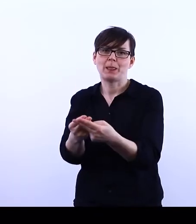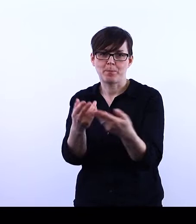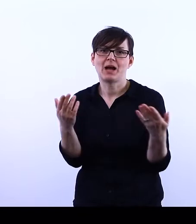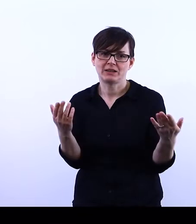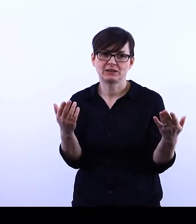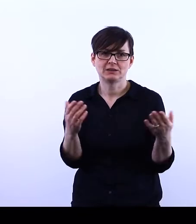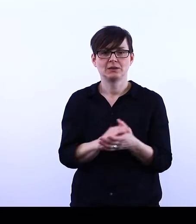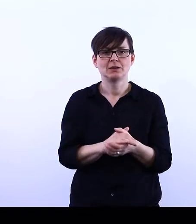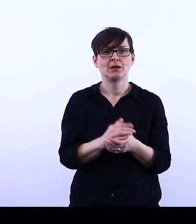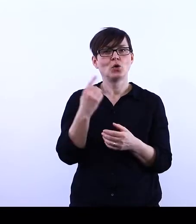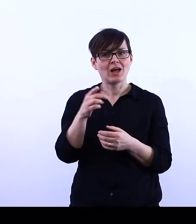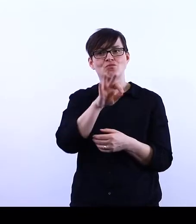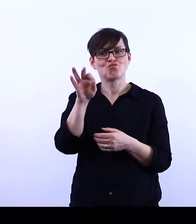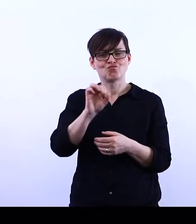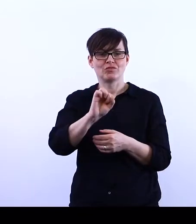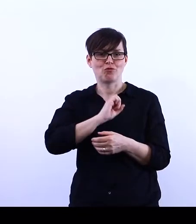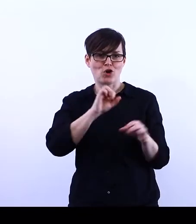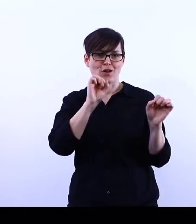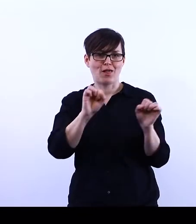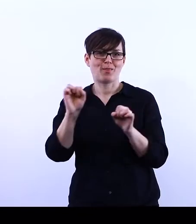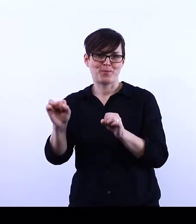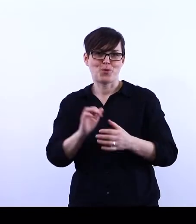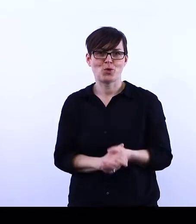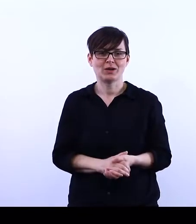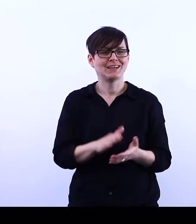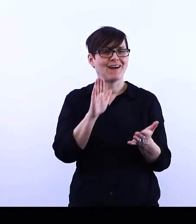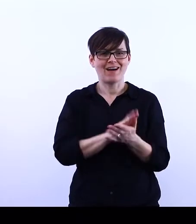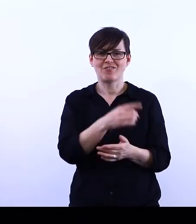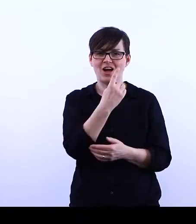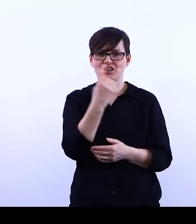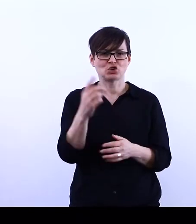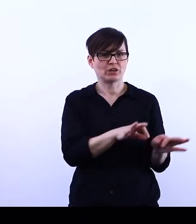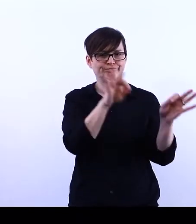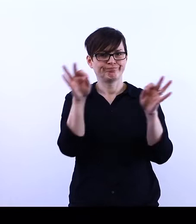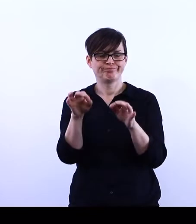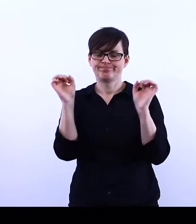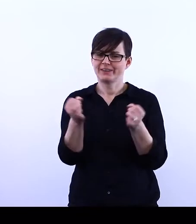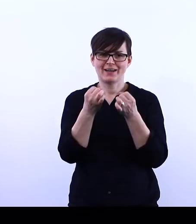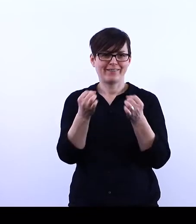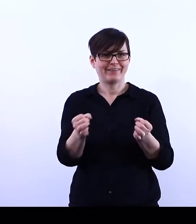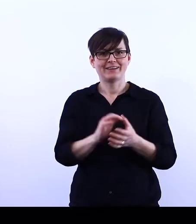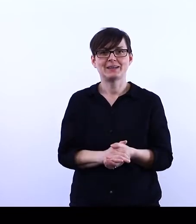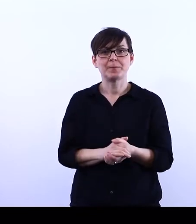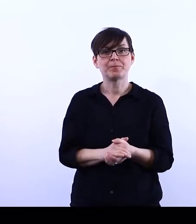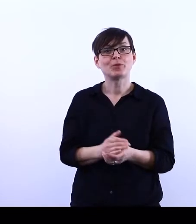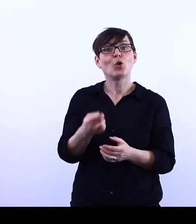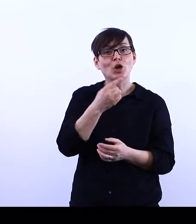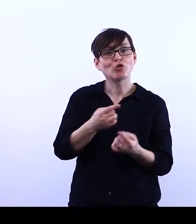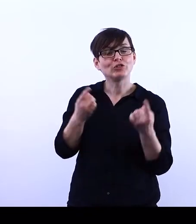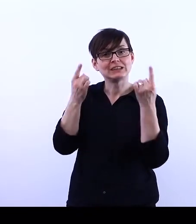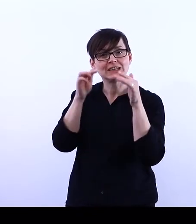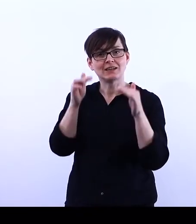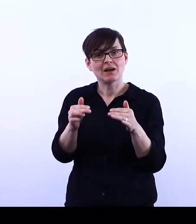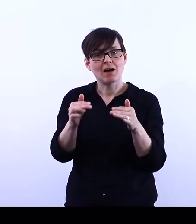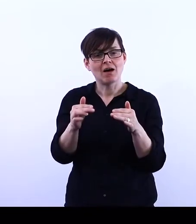sodass dann eben diese auch anderen zur Verfügung stehen. Und natürlich würden wir uns wünschen, auch als ein Ziel in den Projekten, dass dann eben auch